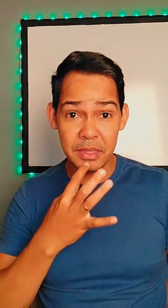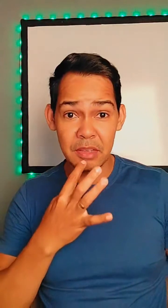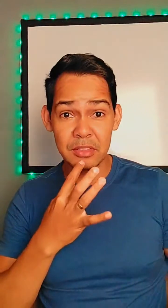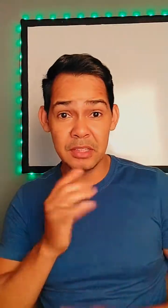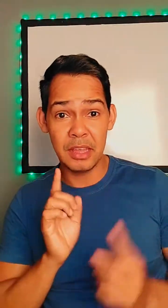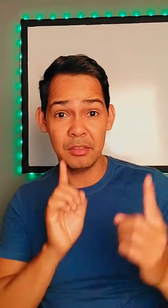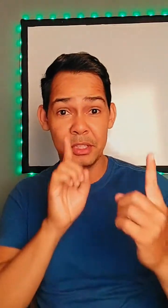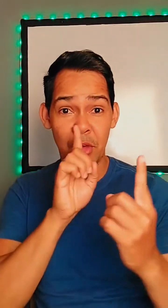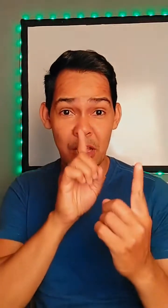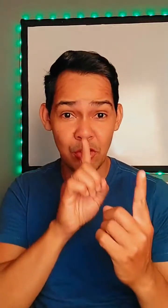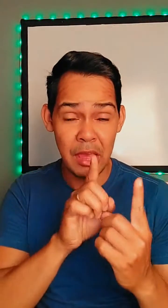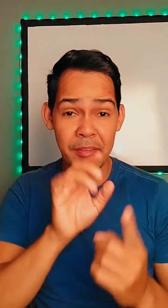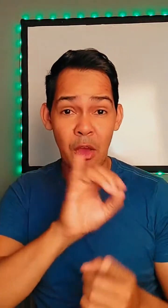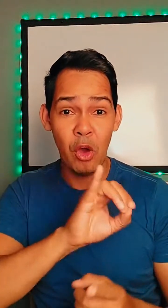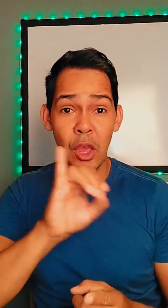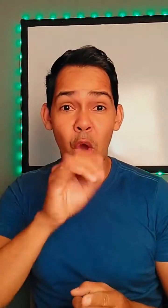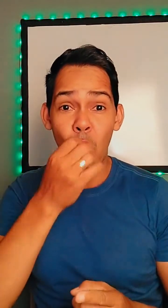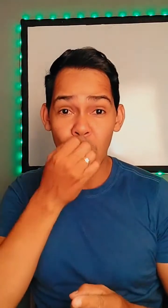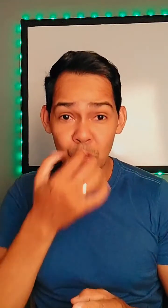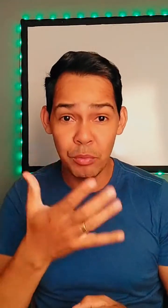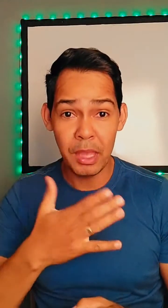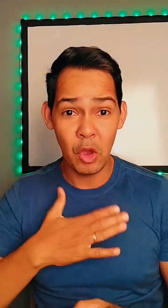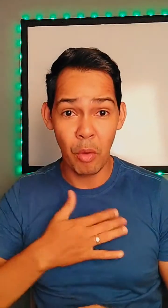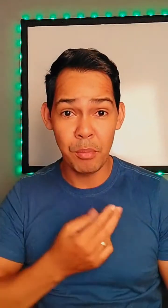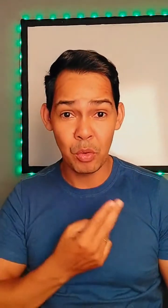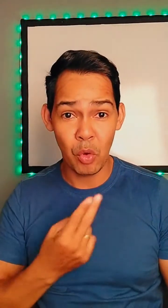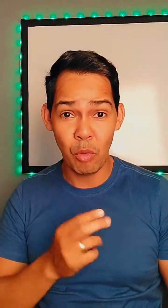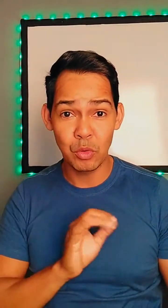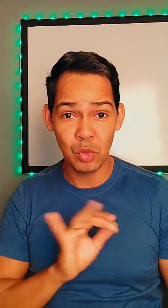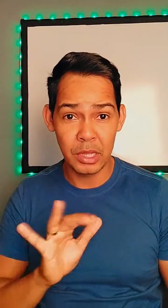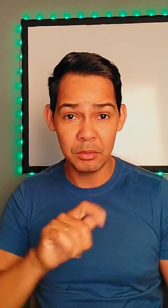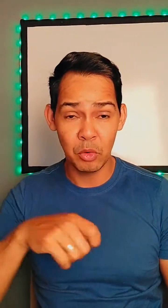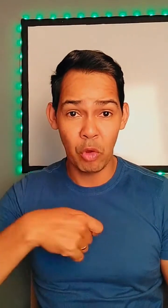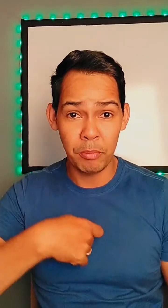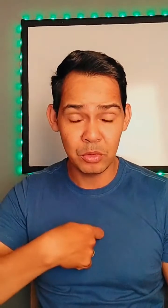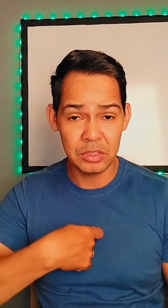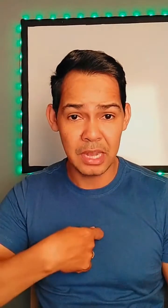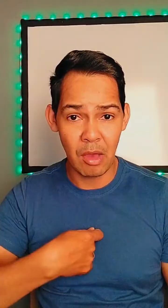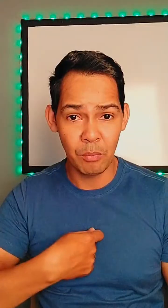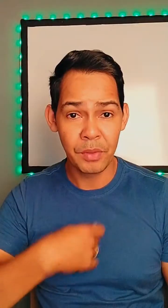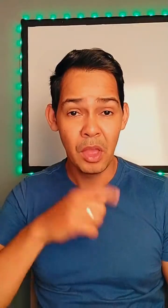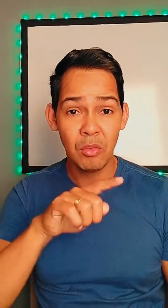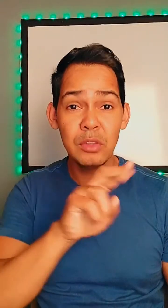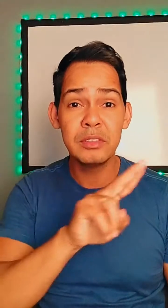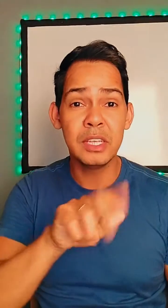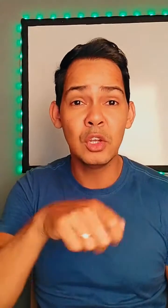você tem coragem de ir lá e falar, olha, oi, tudo bem? Ó, meu nome, soletra meu nome, meu sinal, você,